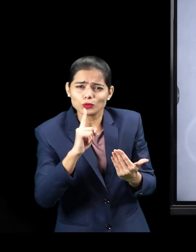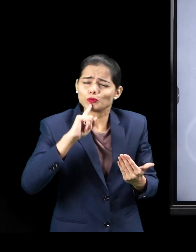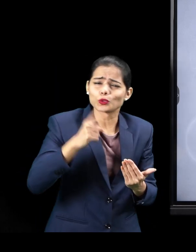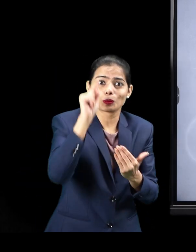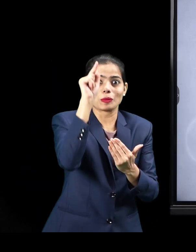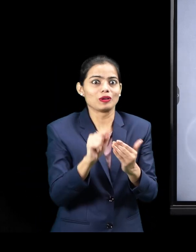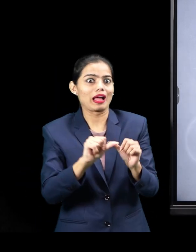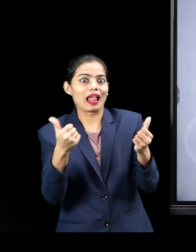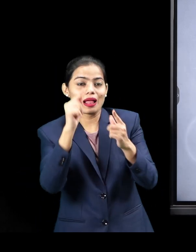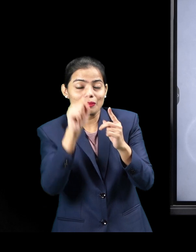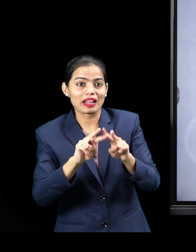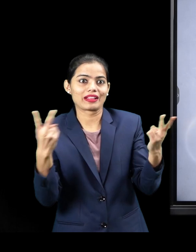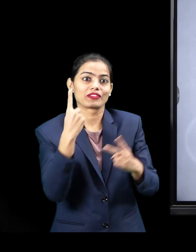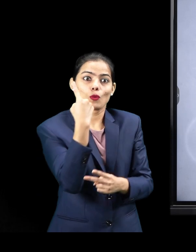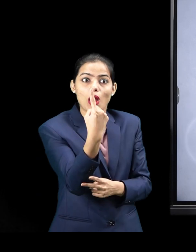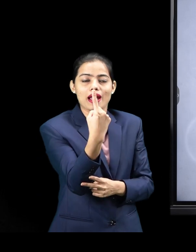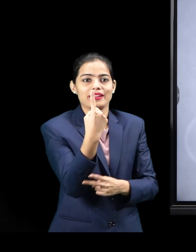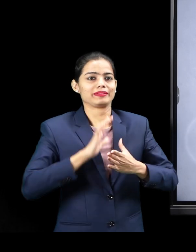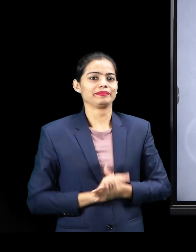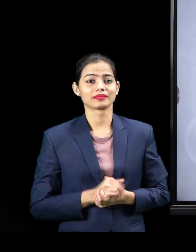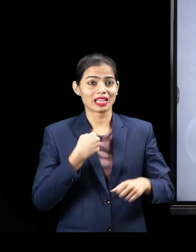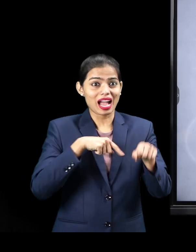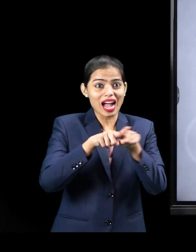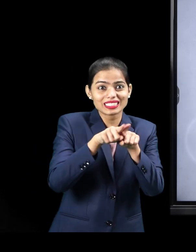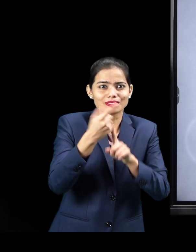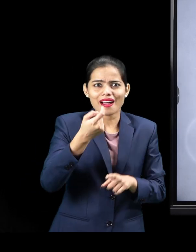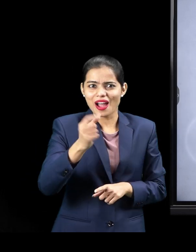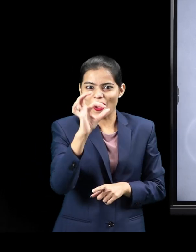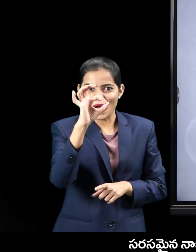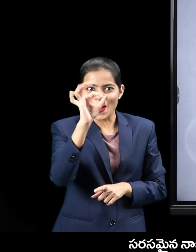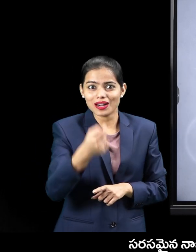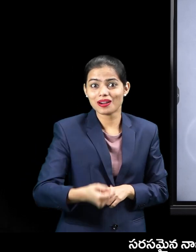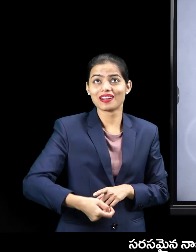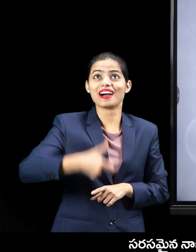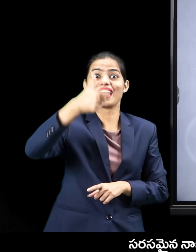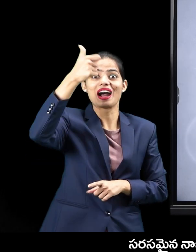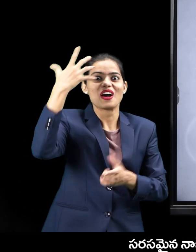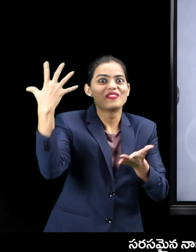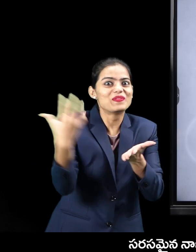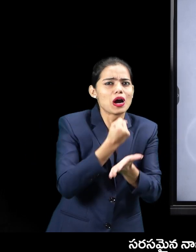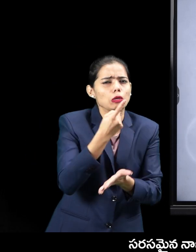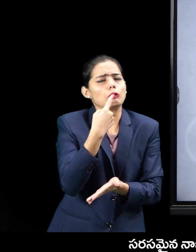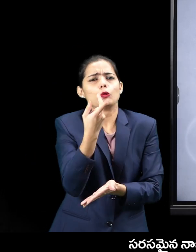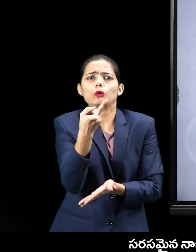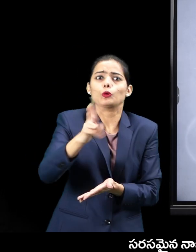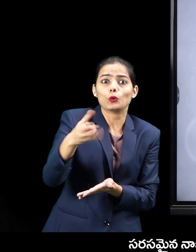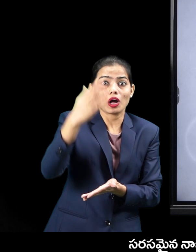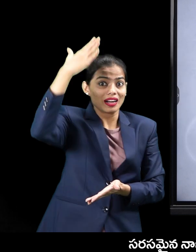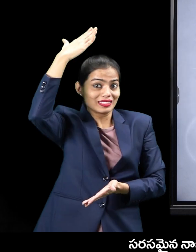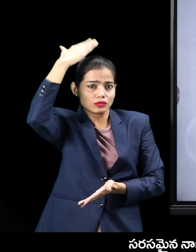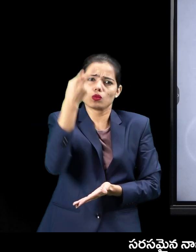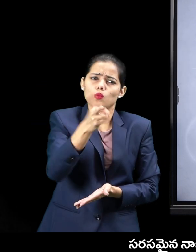ఖచ్చితంగా ఈవెంట్ యొక్క సంభావ్యత 1. ఉదాహరణ, సరసమైన నాణాన్ని తిప్పడం